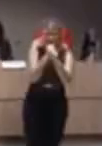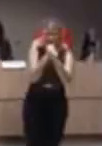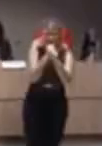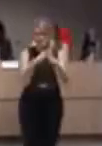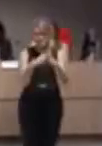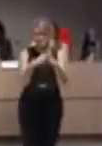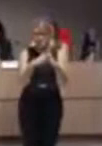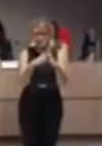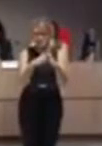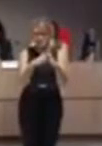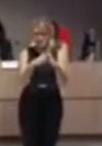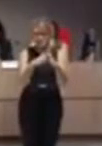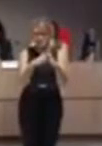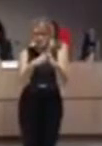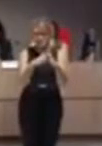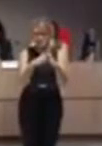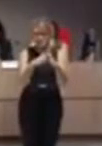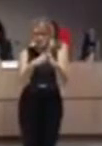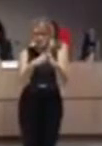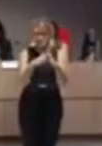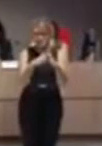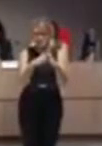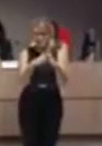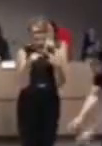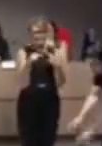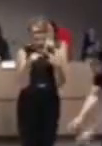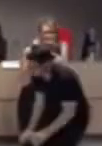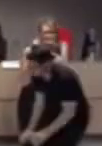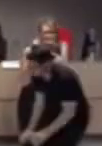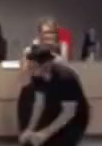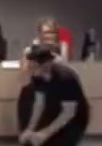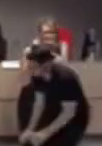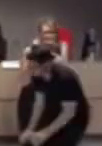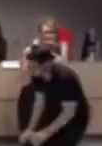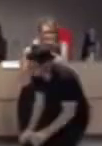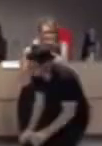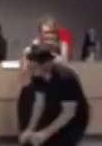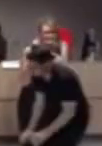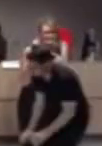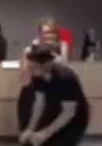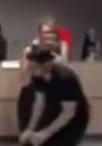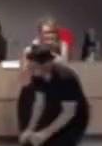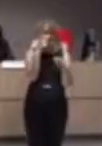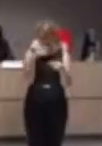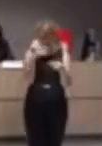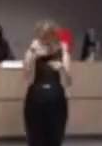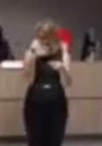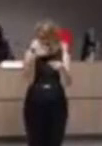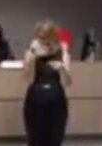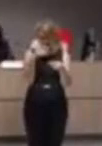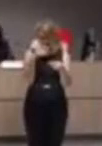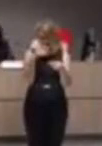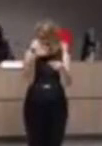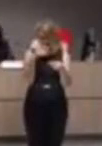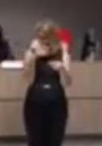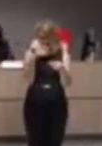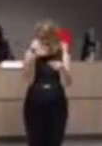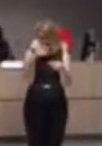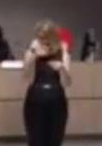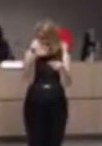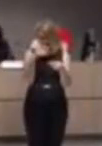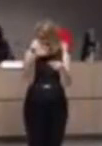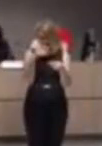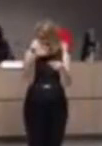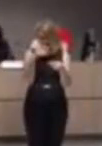inconcebível, algo que não está na ordem do razoável, não está na ordem do aceitável. ou justificável, né?